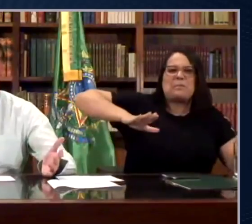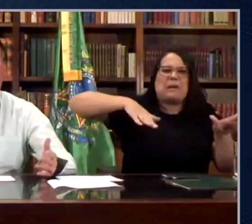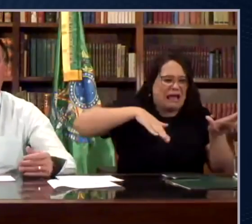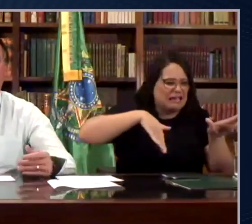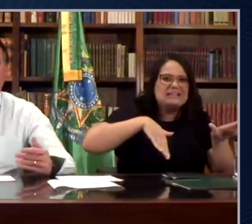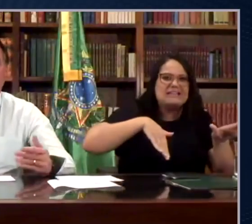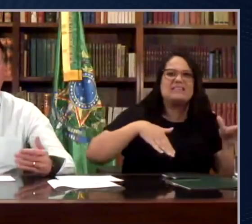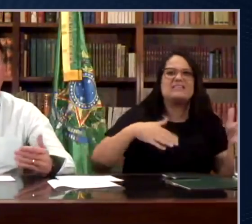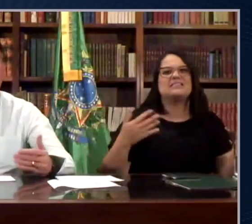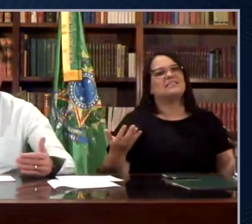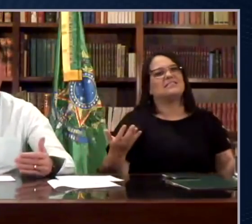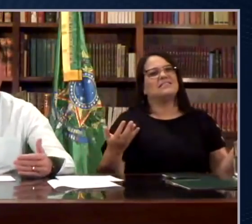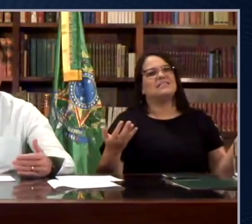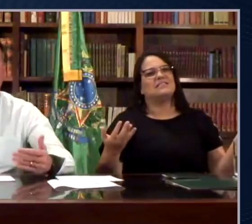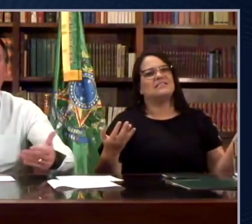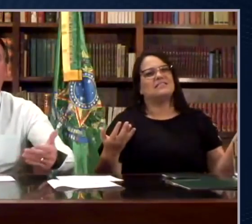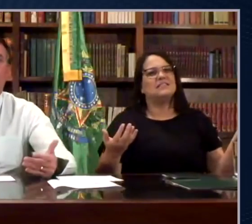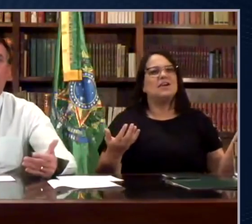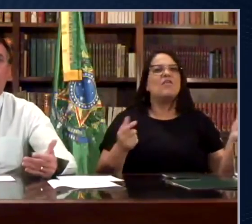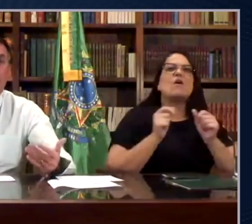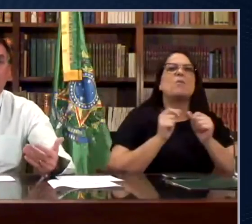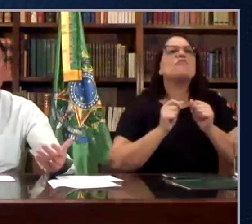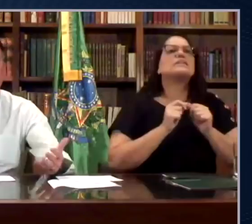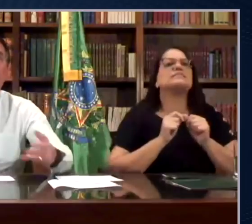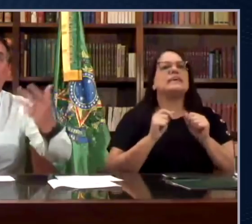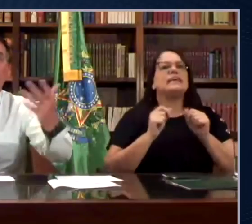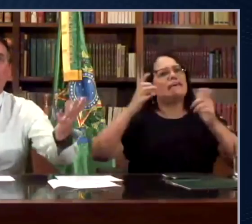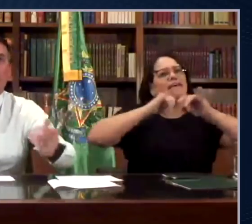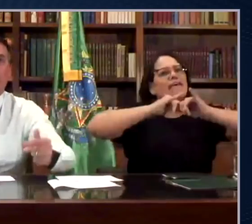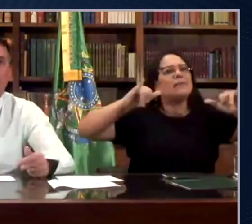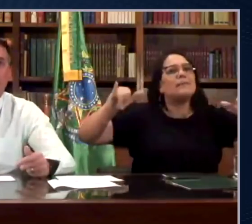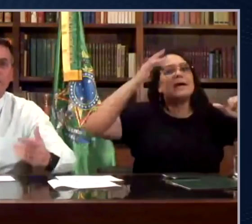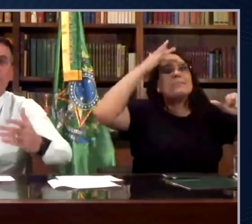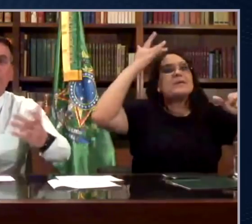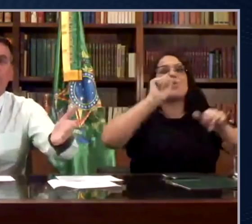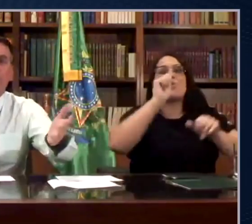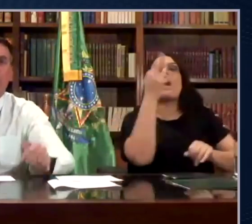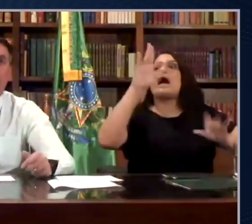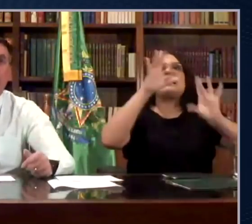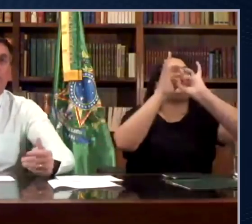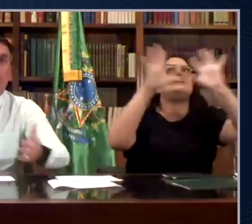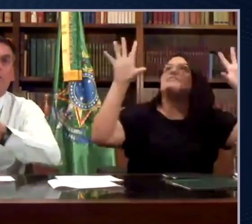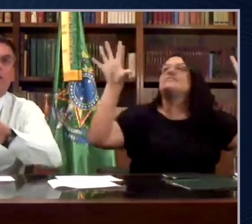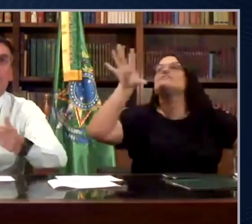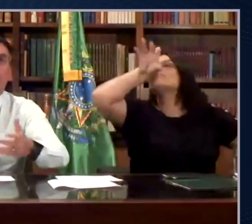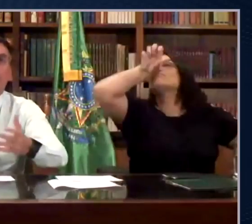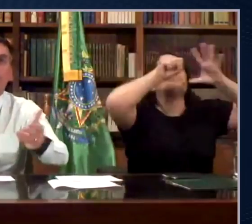meu Deus do céu, vamos fazer uma campanha, evitar ir à praia. O cara na praia está ao ar livre, não tem problema nenhum estar lá. Melhor que estar em casa com